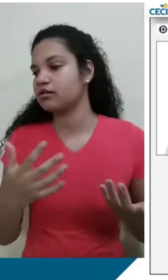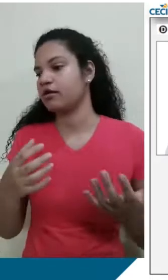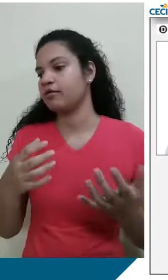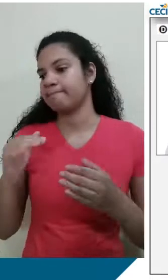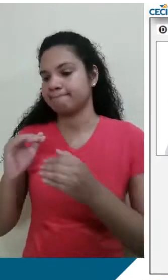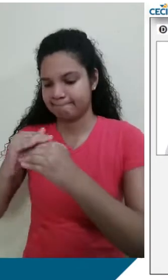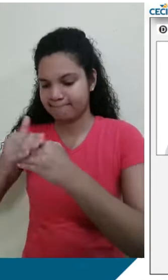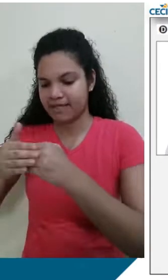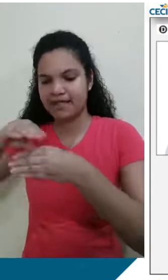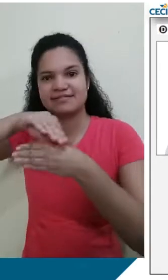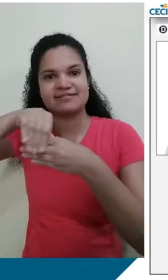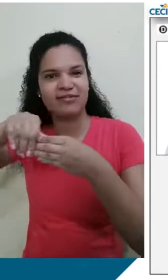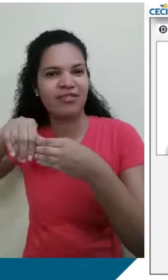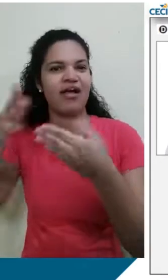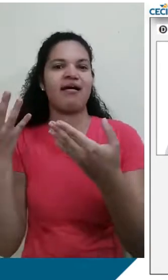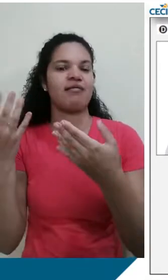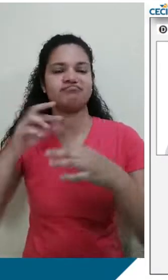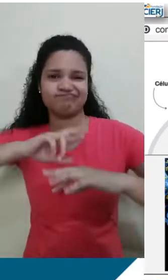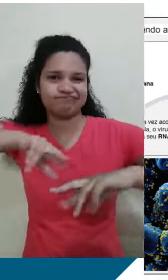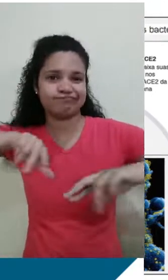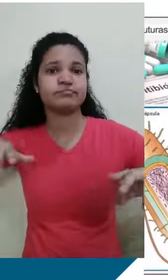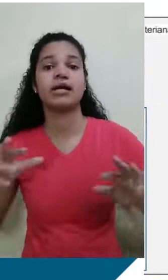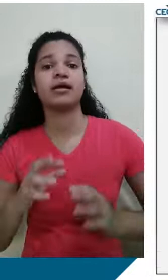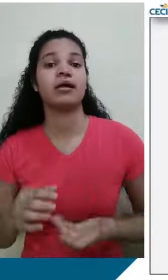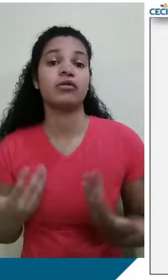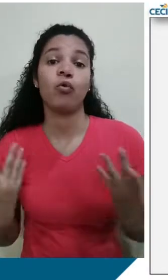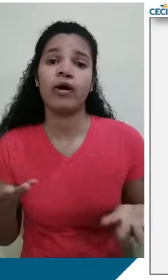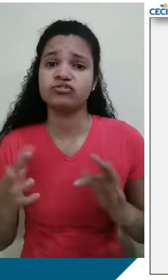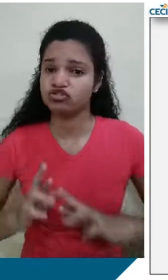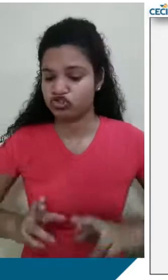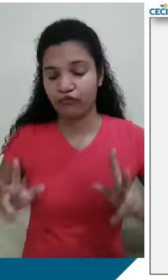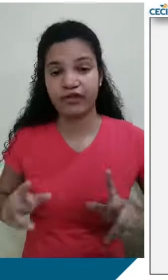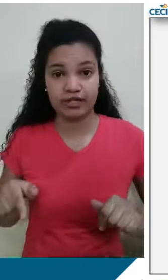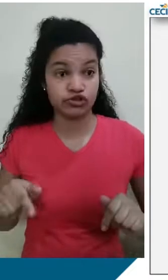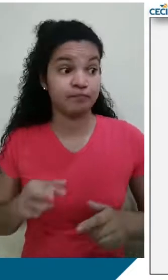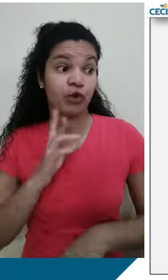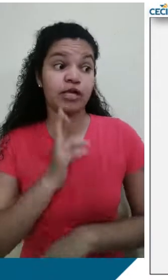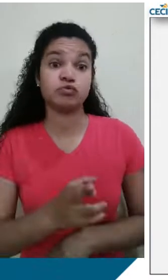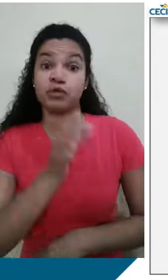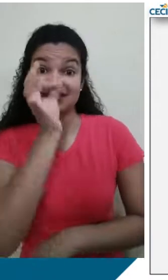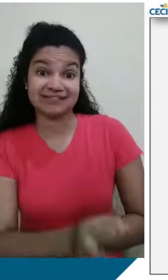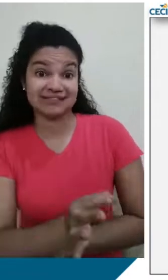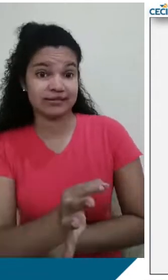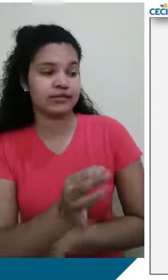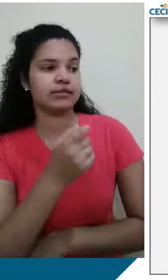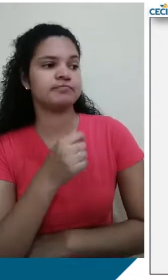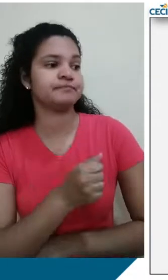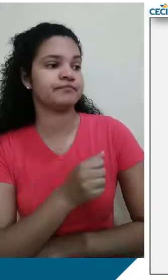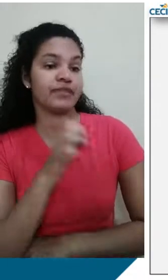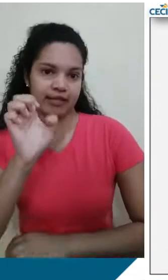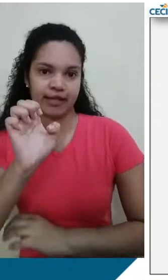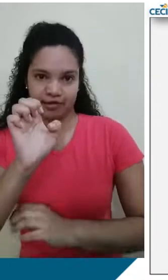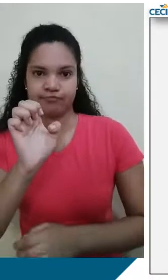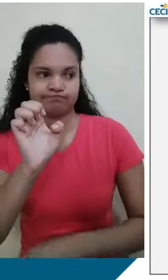celular, etc. Depois dessa análise, fica claro que a resposta correta para essa questão é